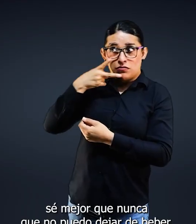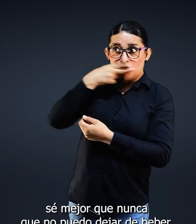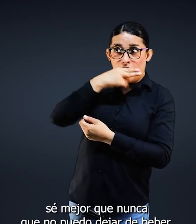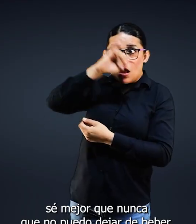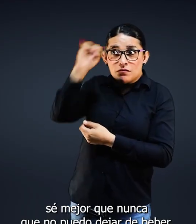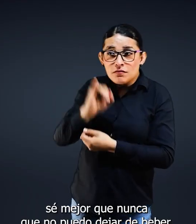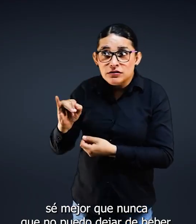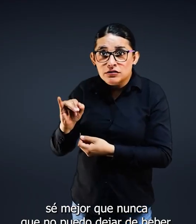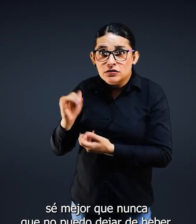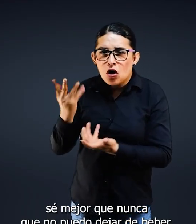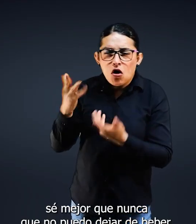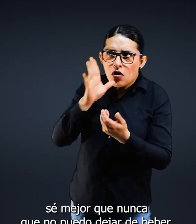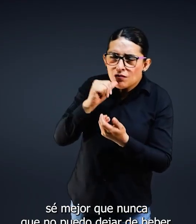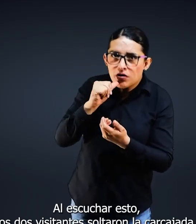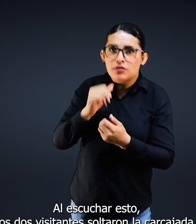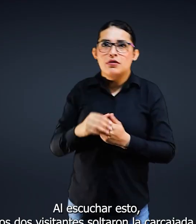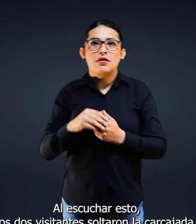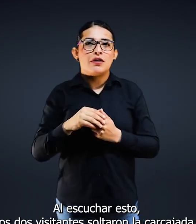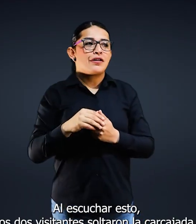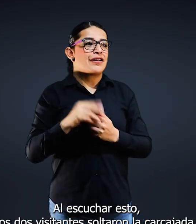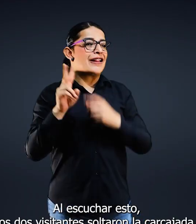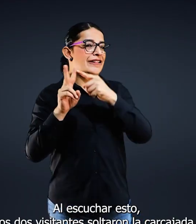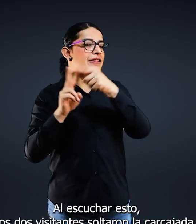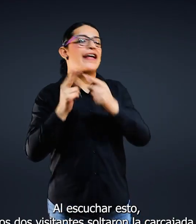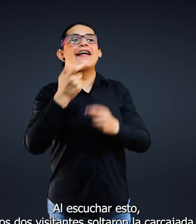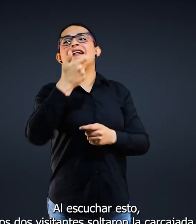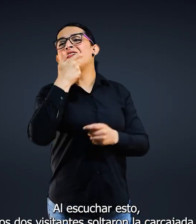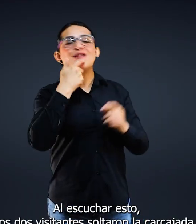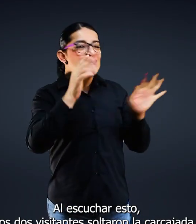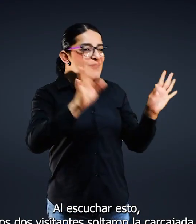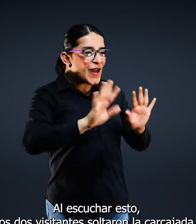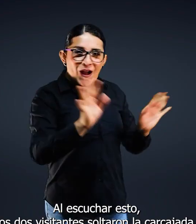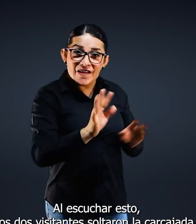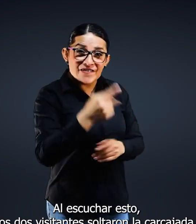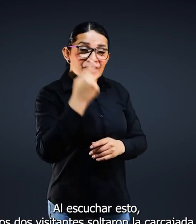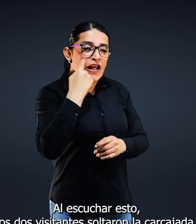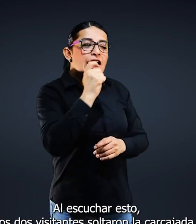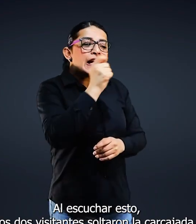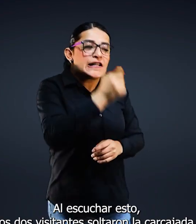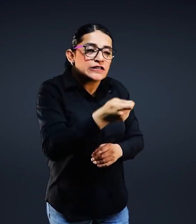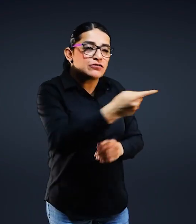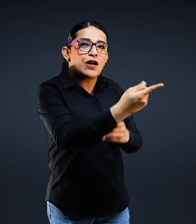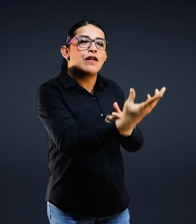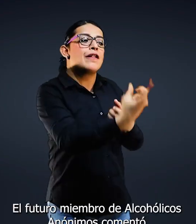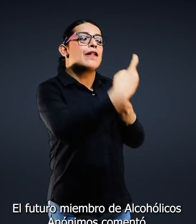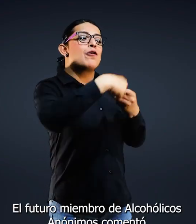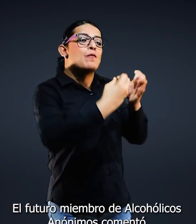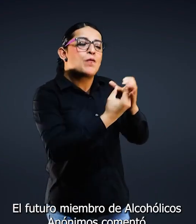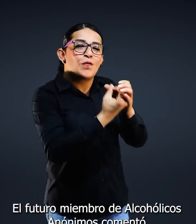que no puedo dejar de beber. Al escuchar esto, los dos visitantes soltaron la carcajada. El futuro miembro